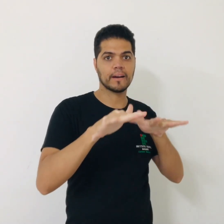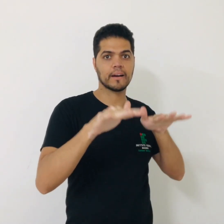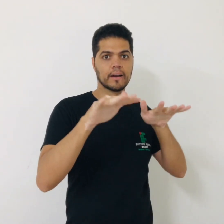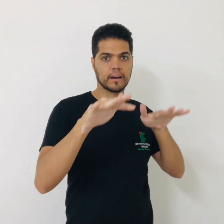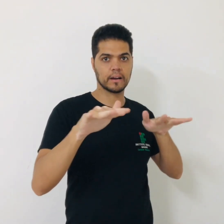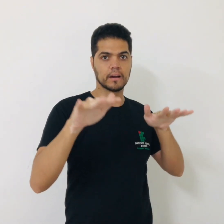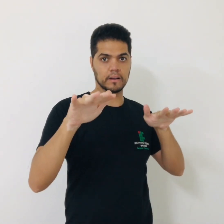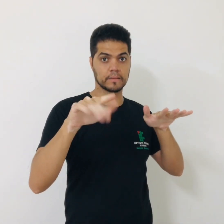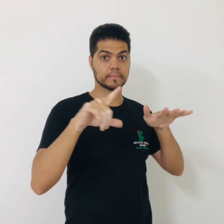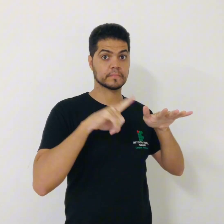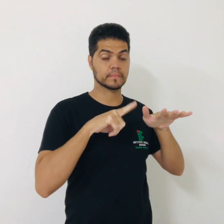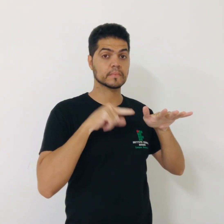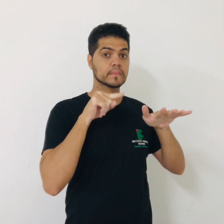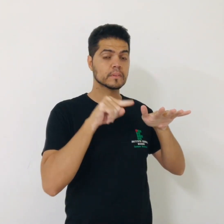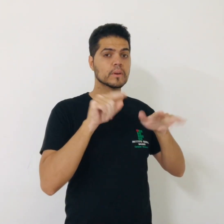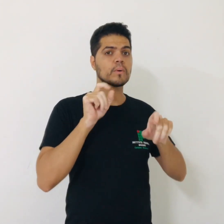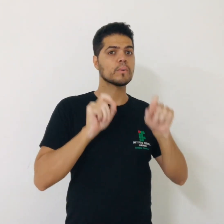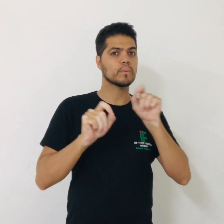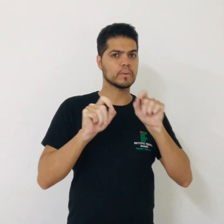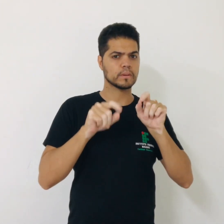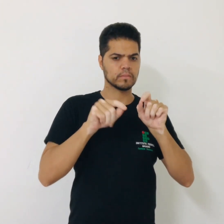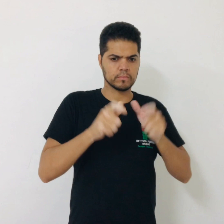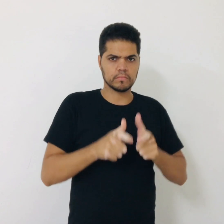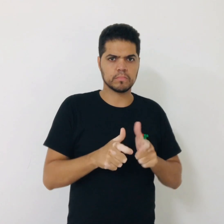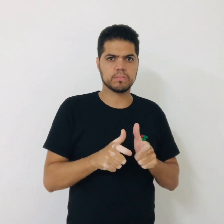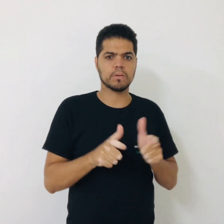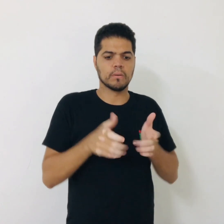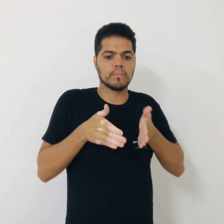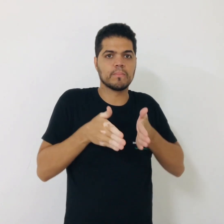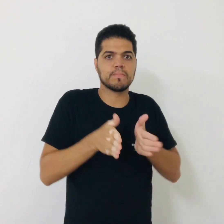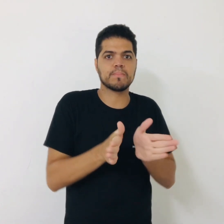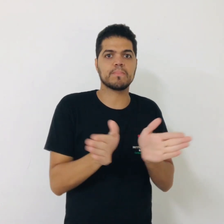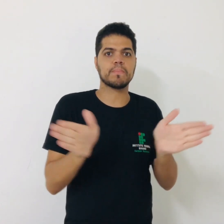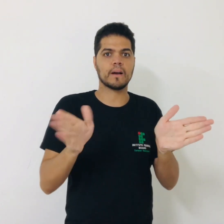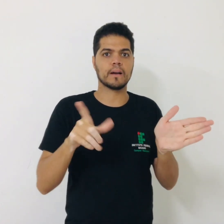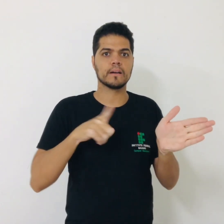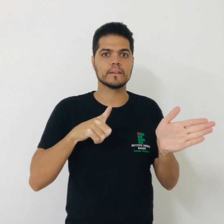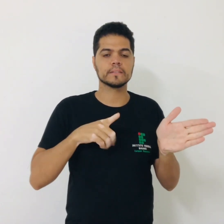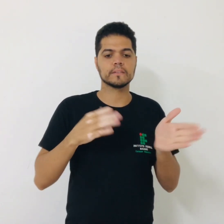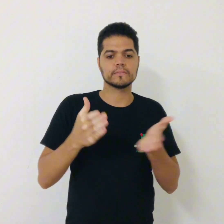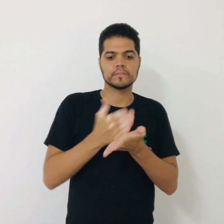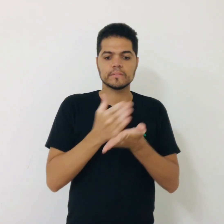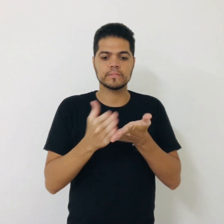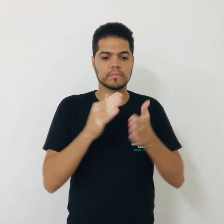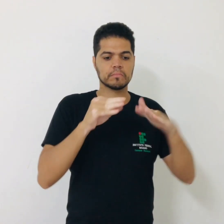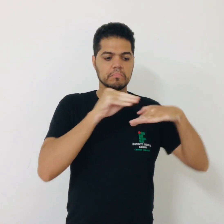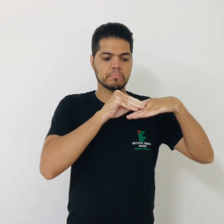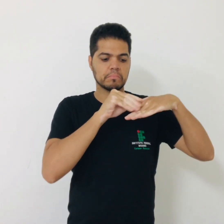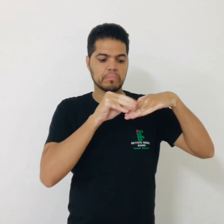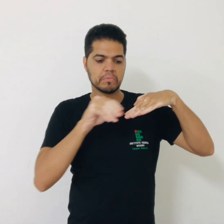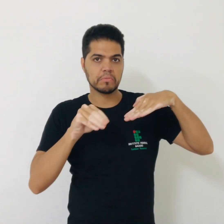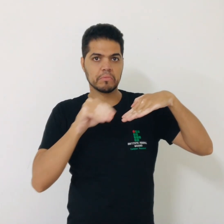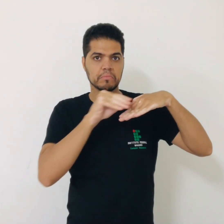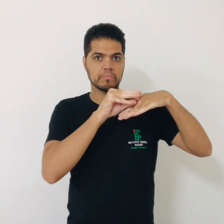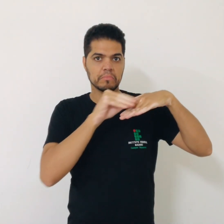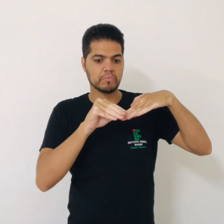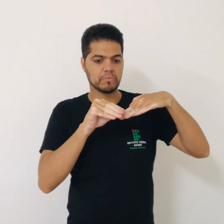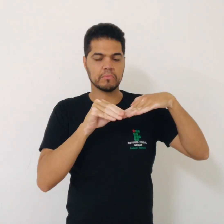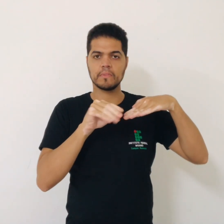abre-se largamente, sem acumulação de sedimentos, e restrita ocorrência de foz tipo